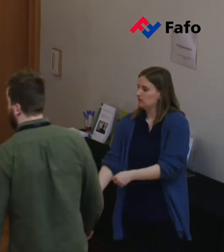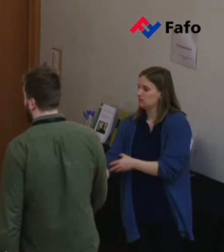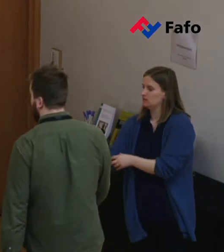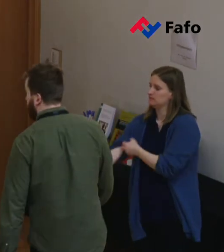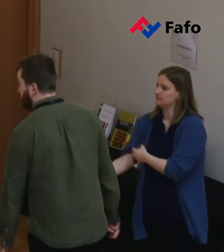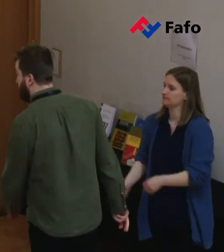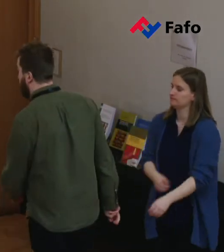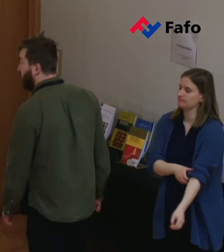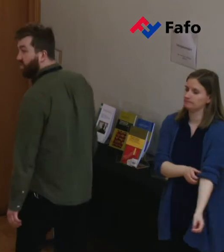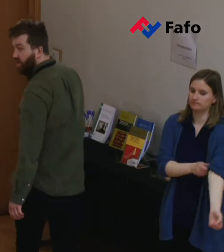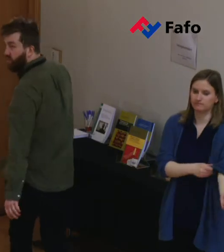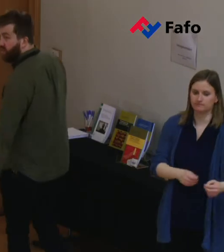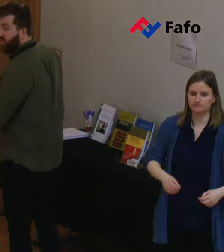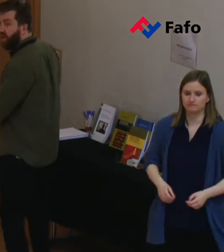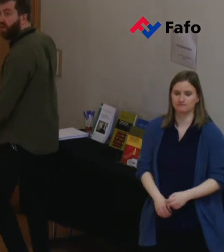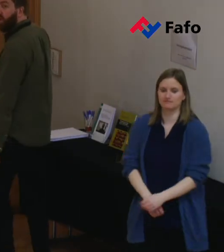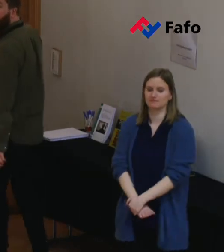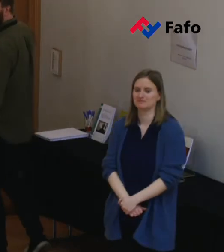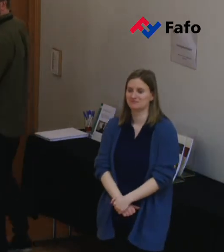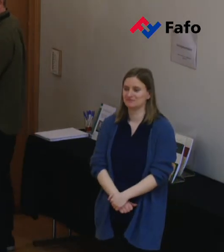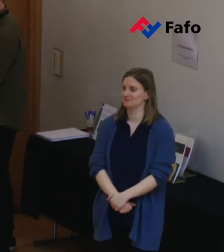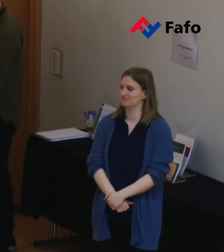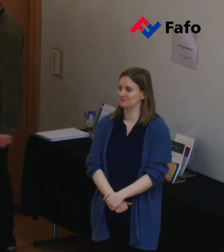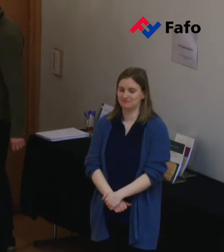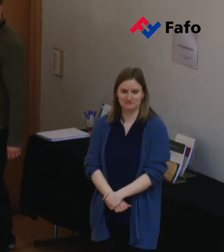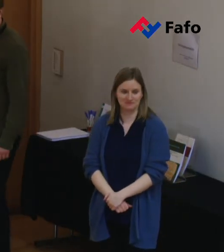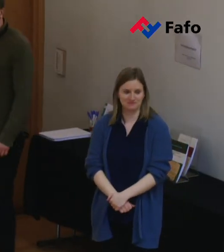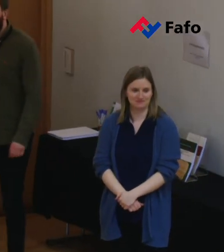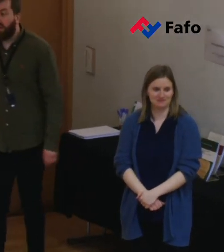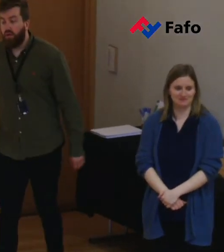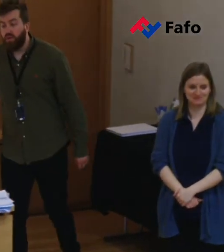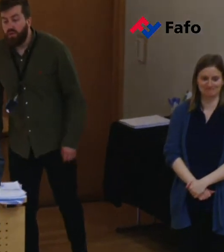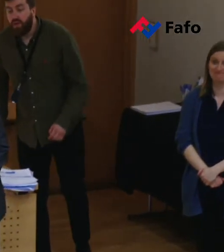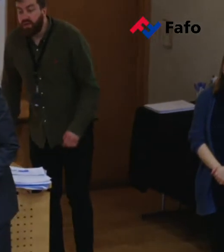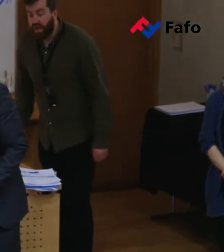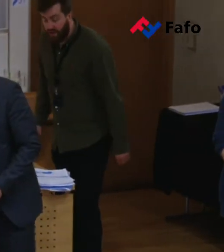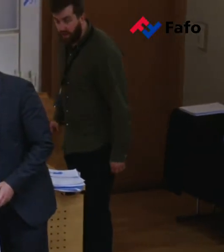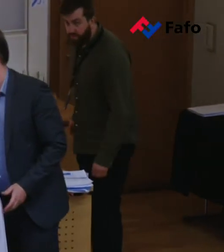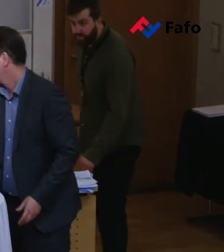Hvor vil du ha det da? Midt I... Nei, det jeg står. Ja, heldig deg.